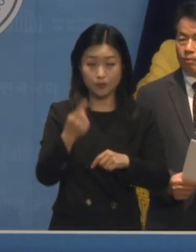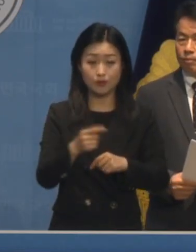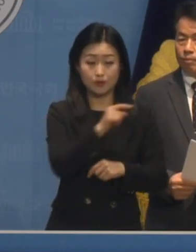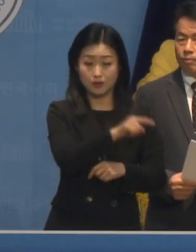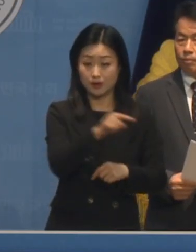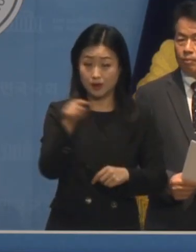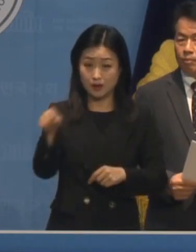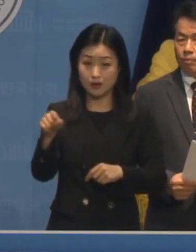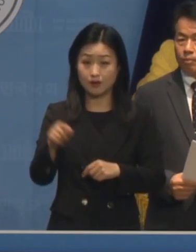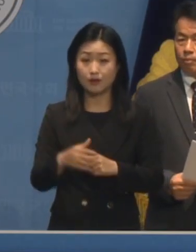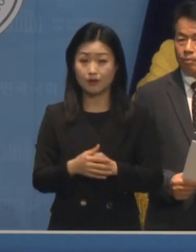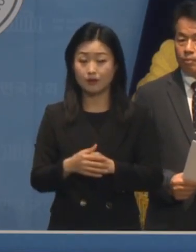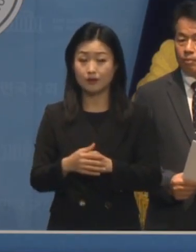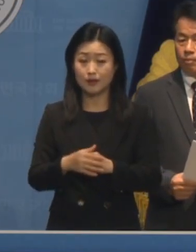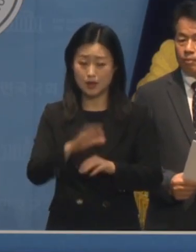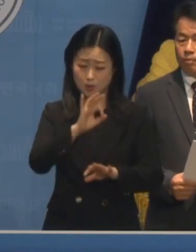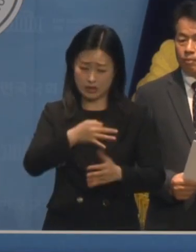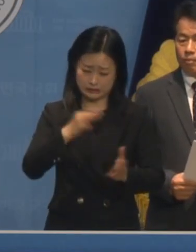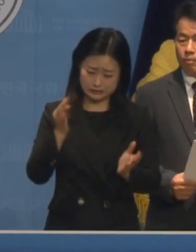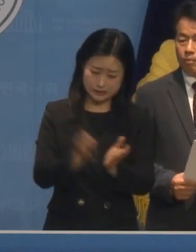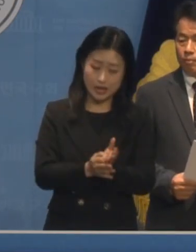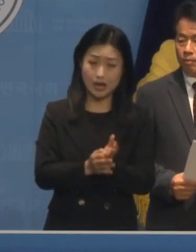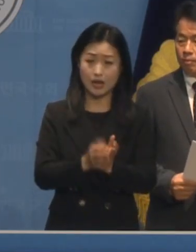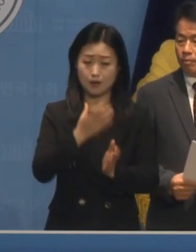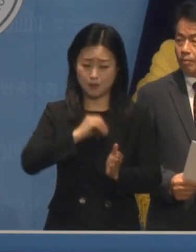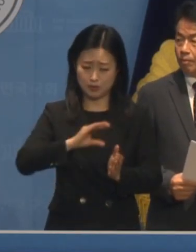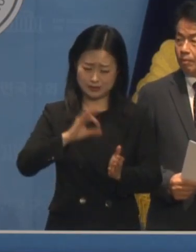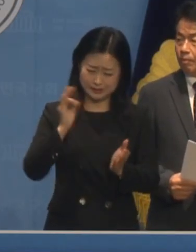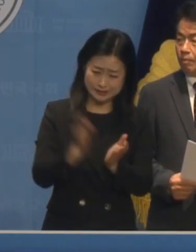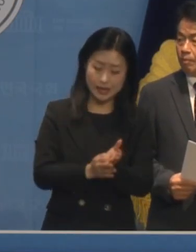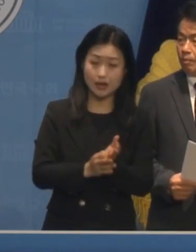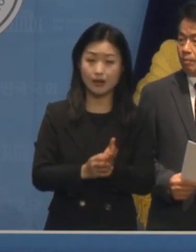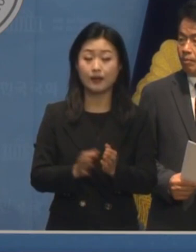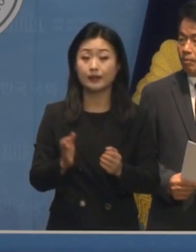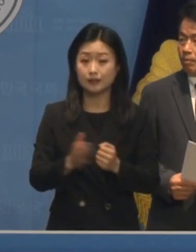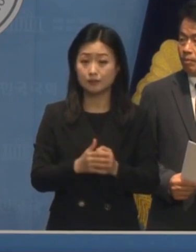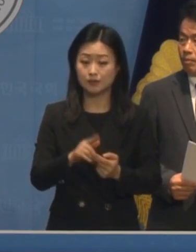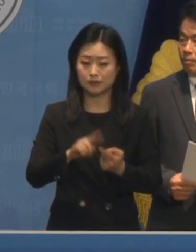비교도 안될 열악한 임금 복지 처를 개선하기